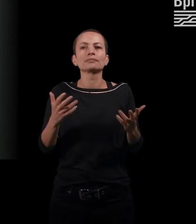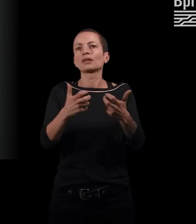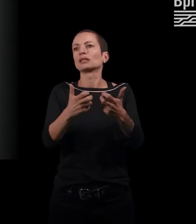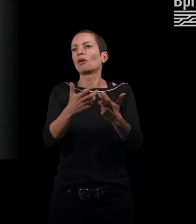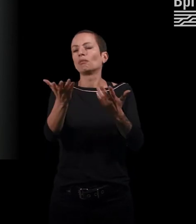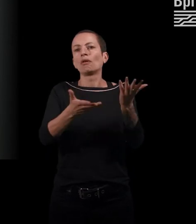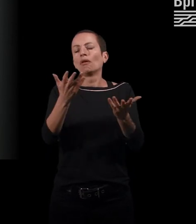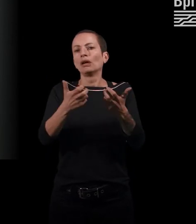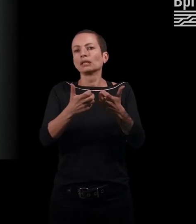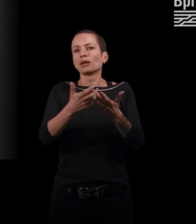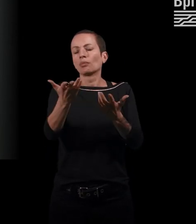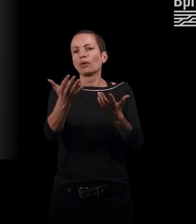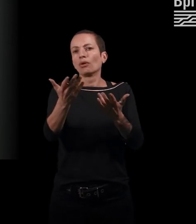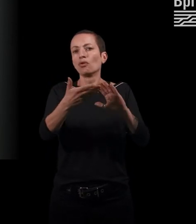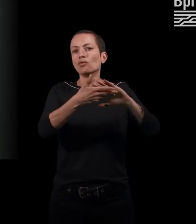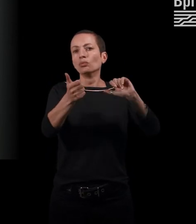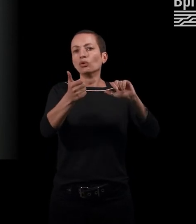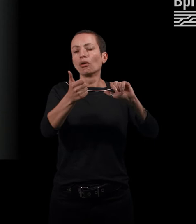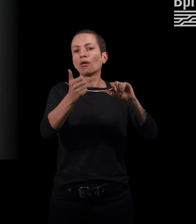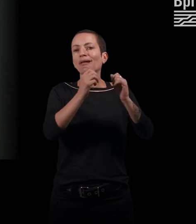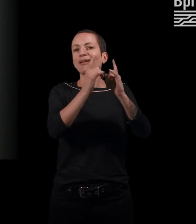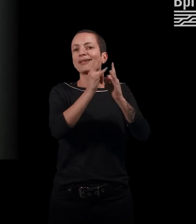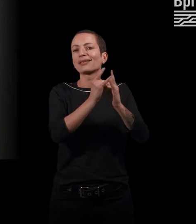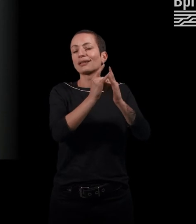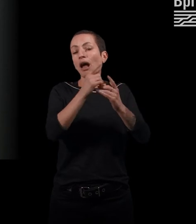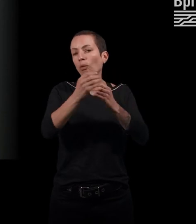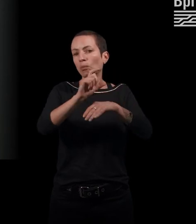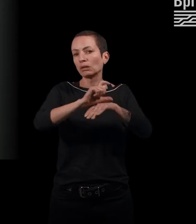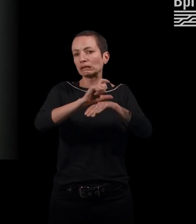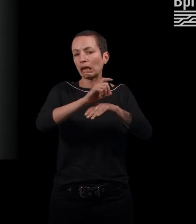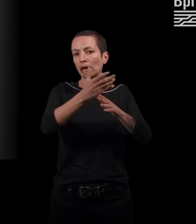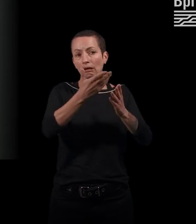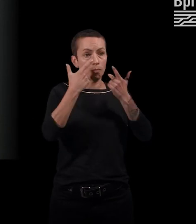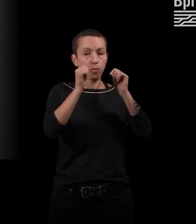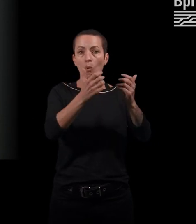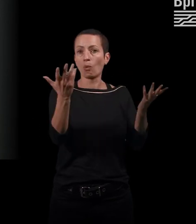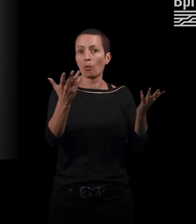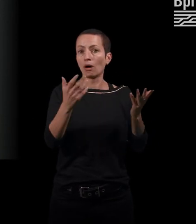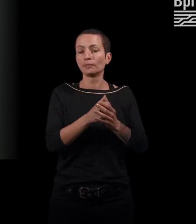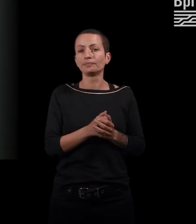On peut prendre un exemple, c'est sur le mur de la cathédrale ou de la mosquée. On peut